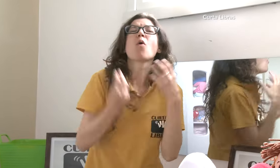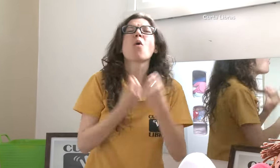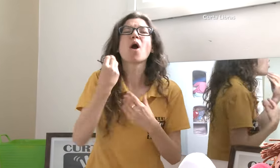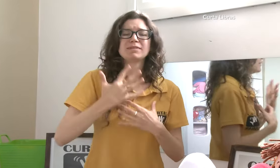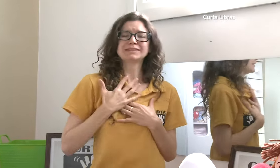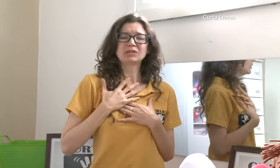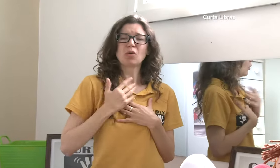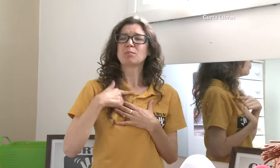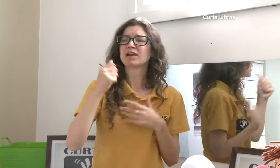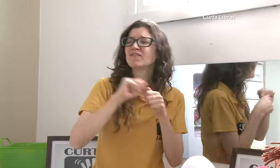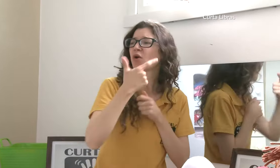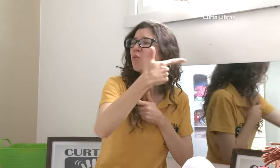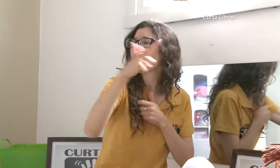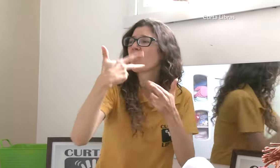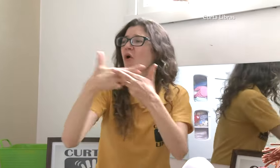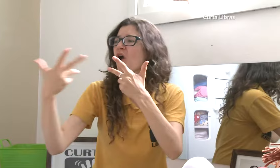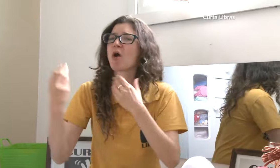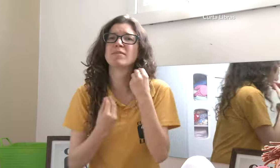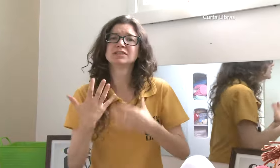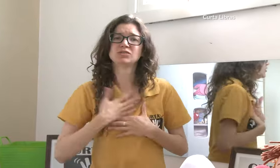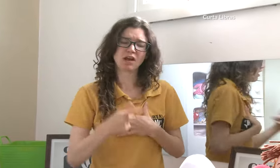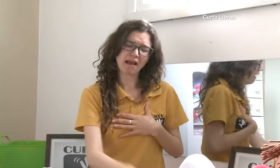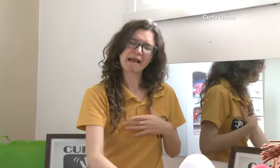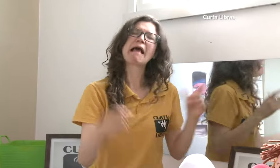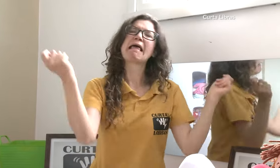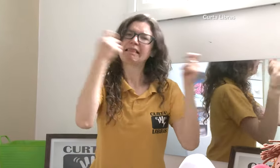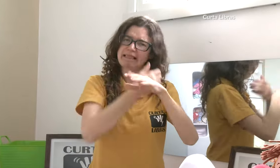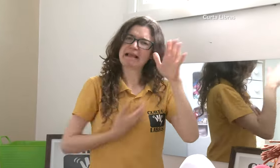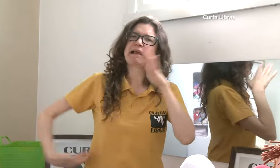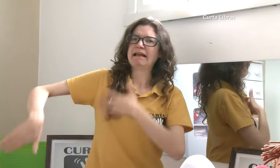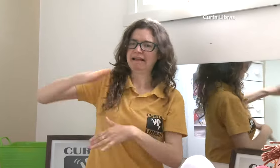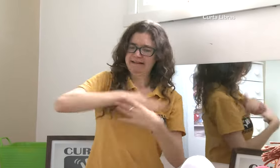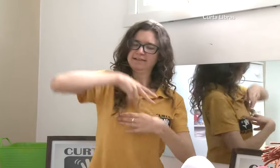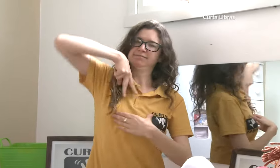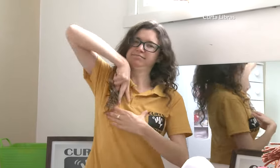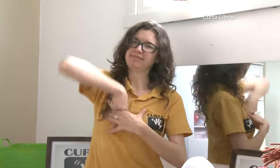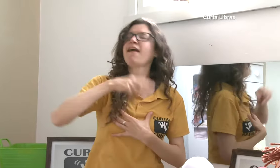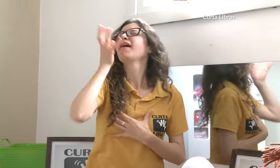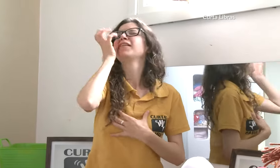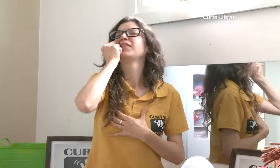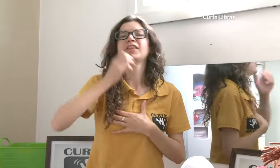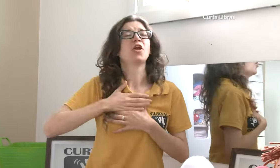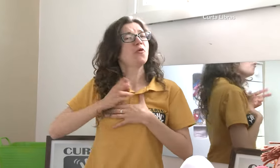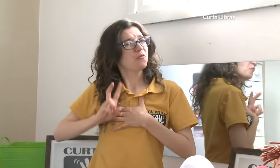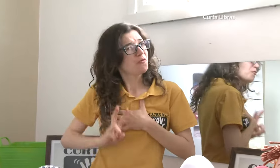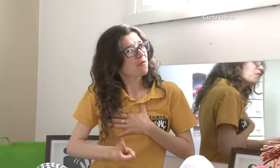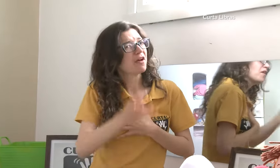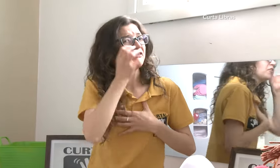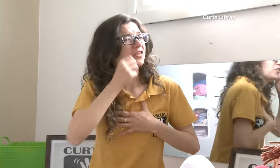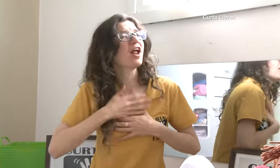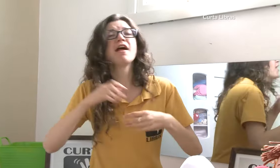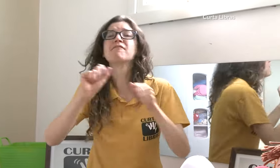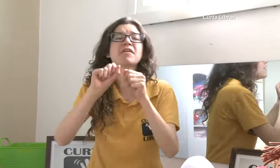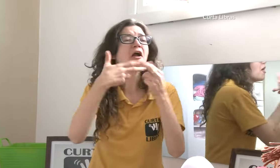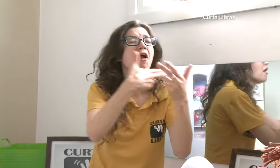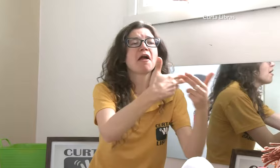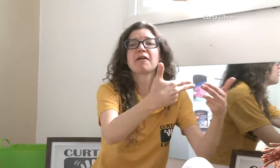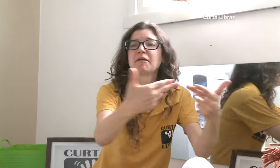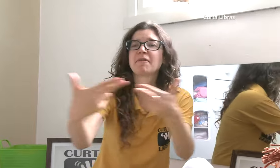outras atividades. Com o bebê no sling, fica muito mais fácil. O bebê continua dormindo e